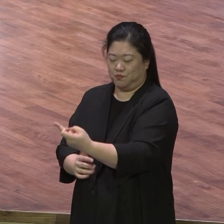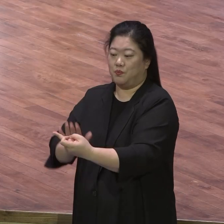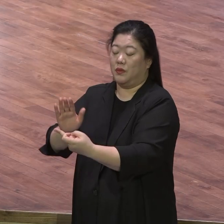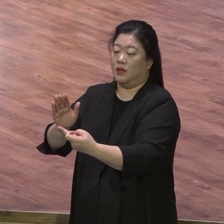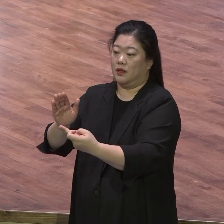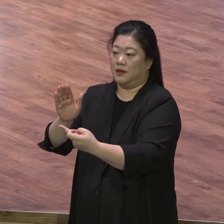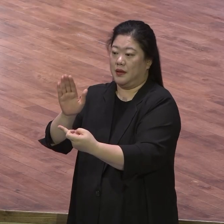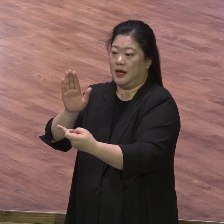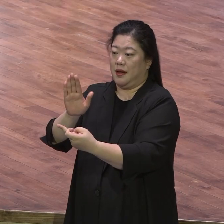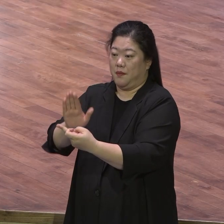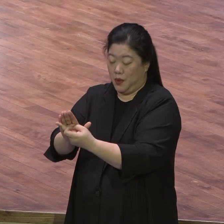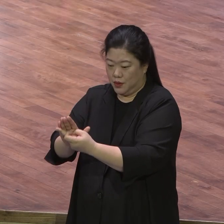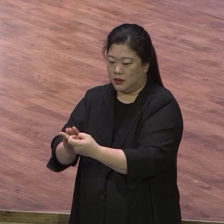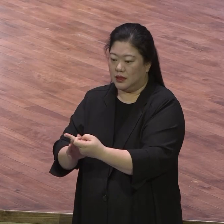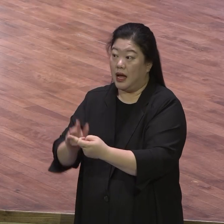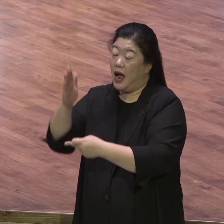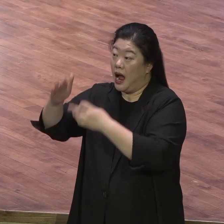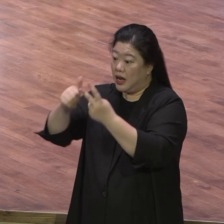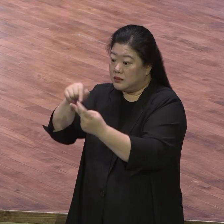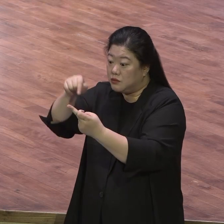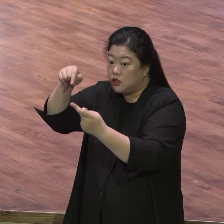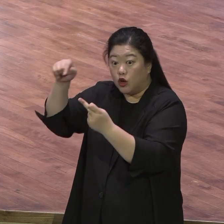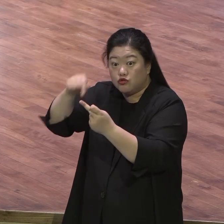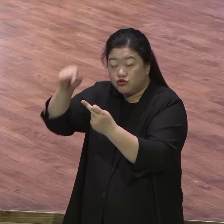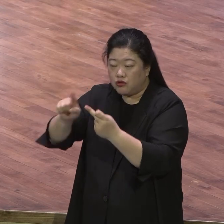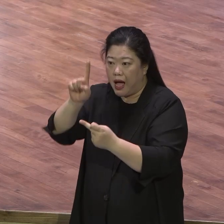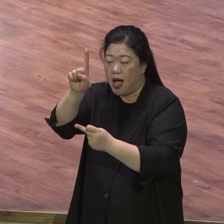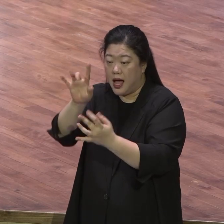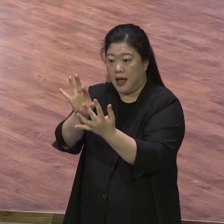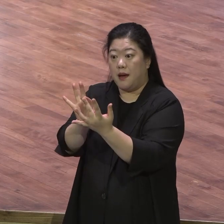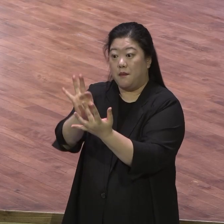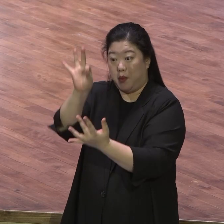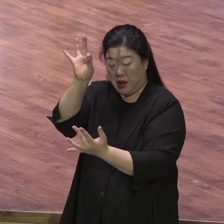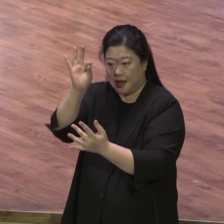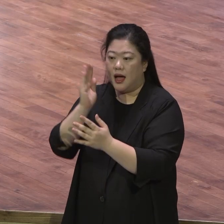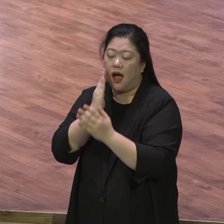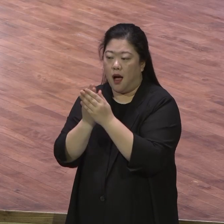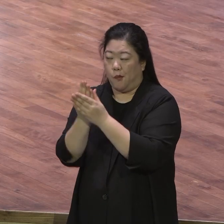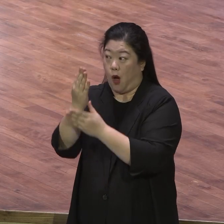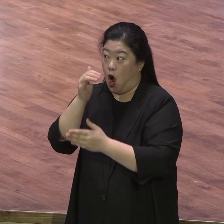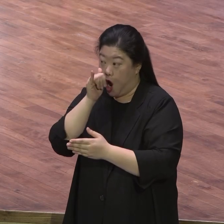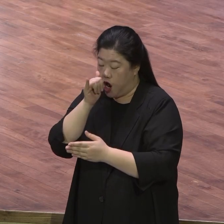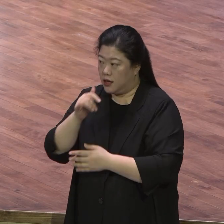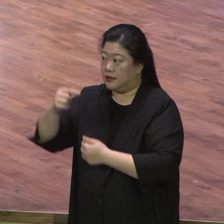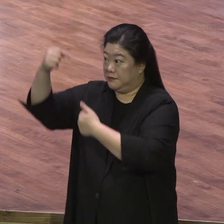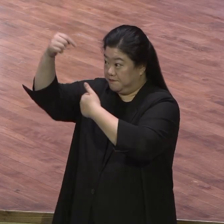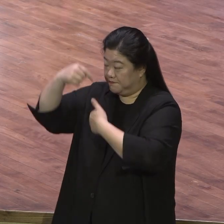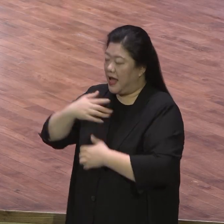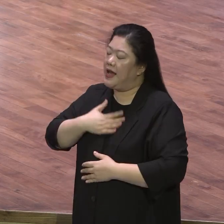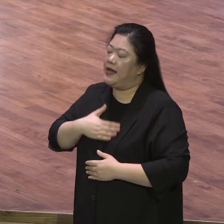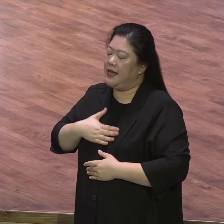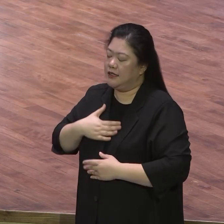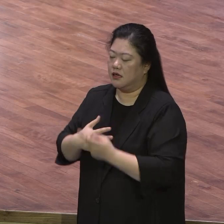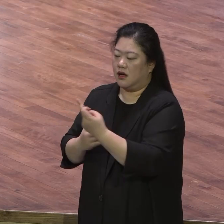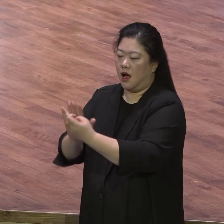지팡이에는 사기 날 것이라고 하나님이 말씀하셨어 지팡이는